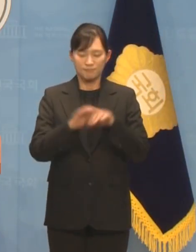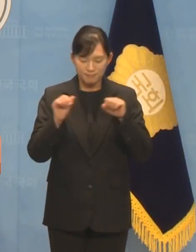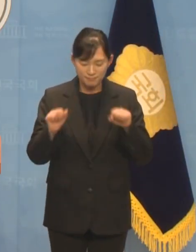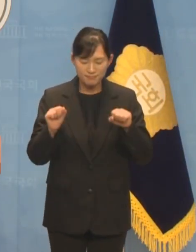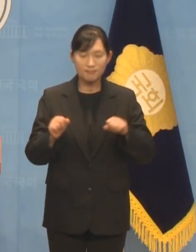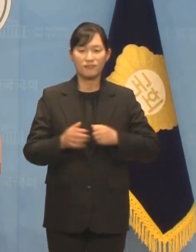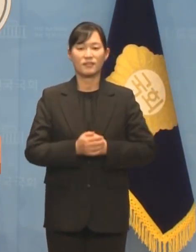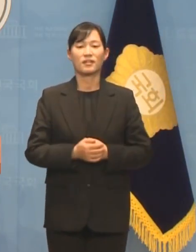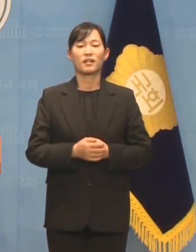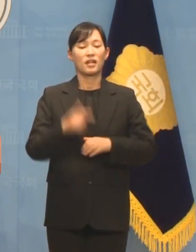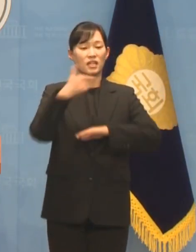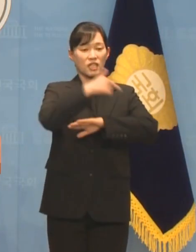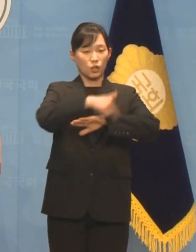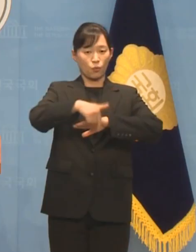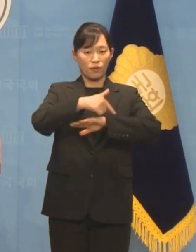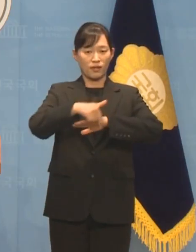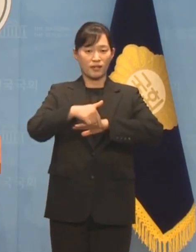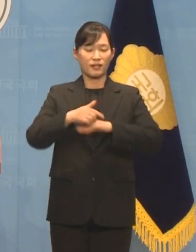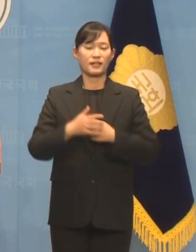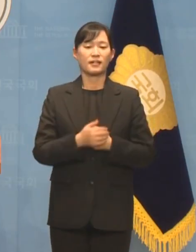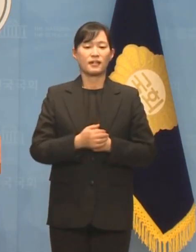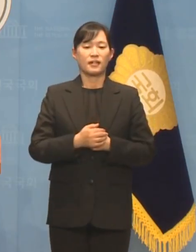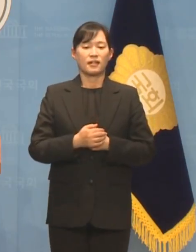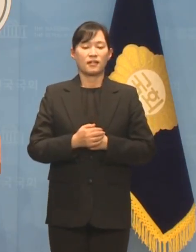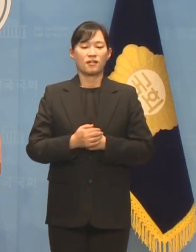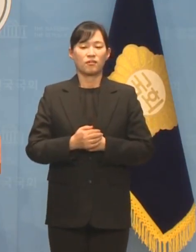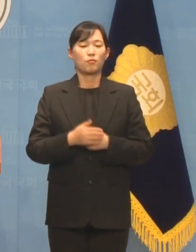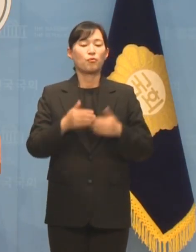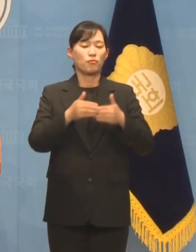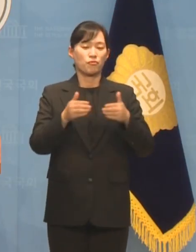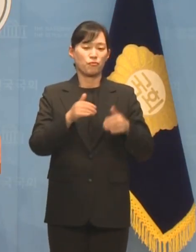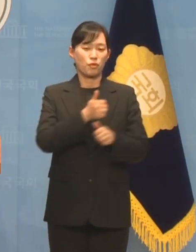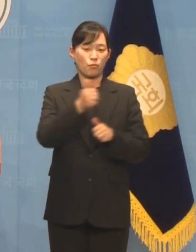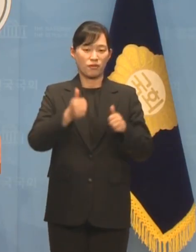안녕하십니까. 기획재정위원회 오기영 의원입니다.